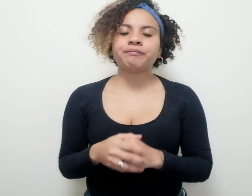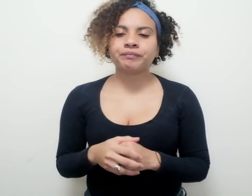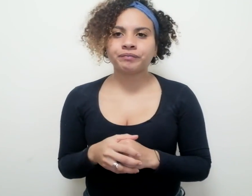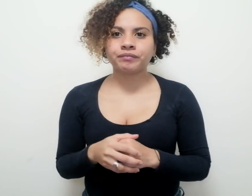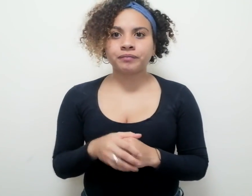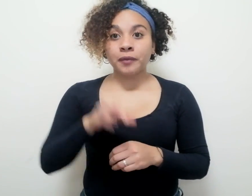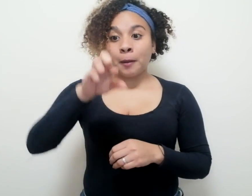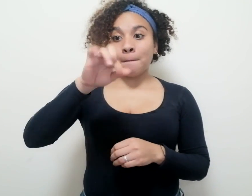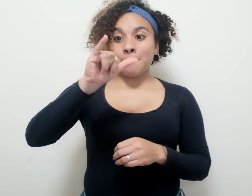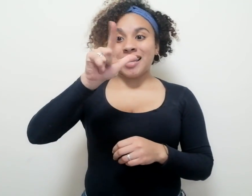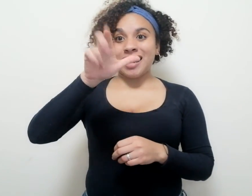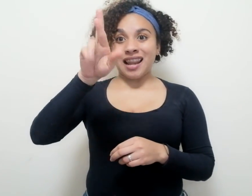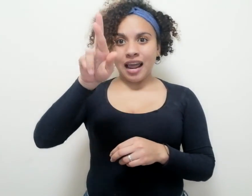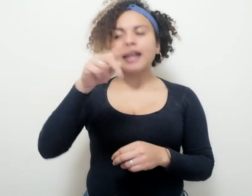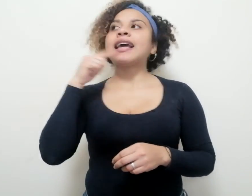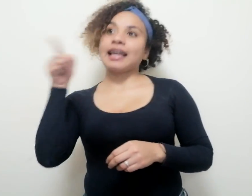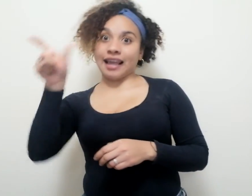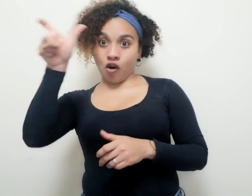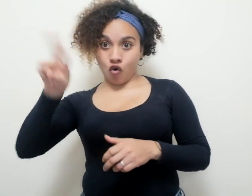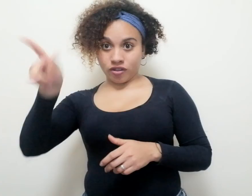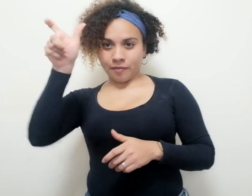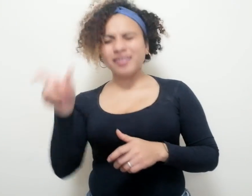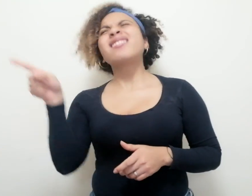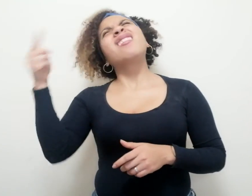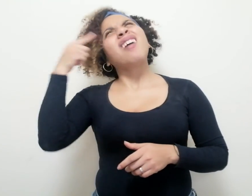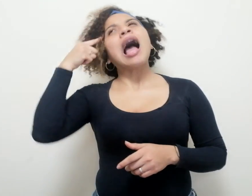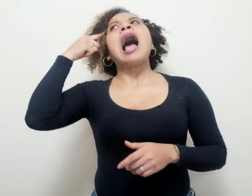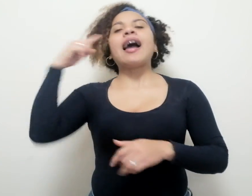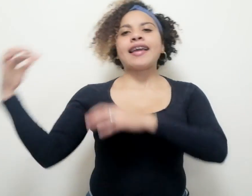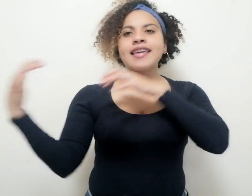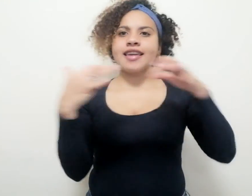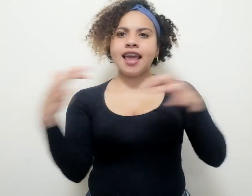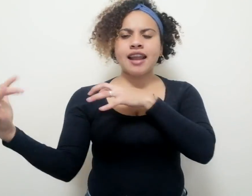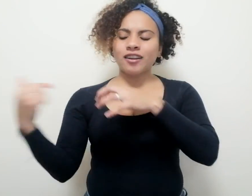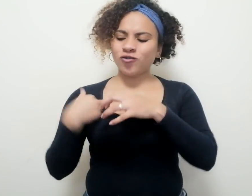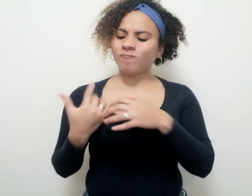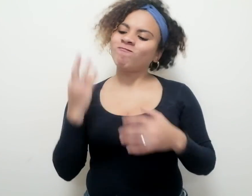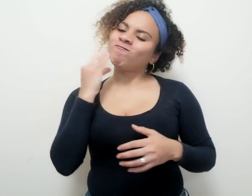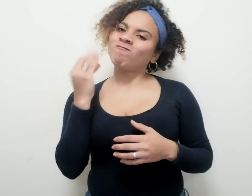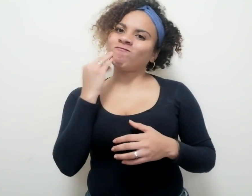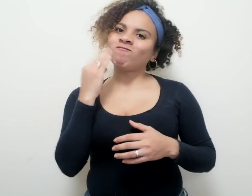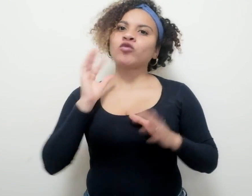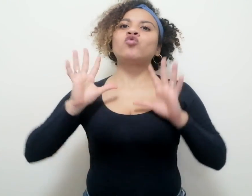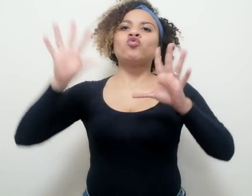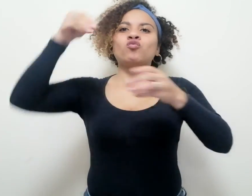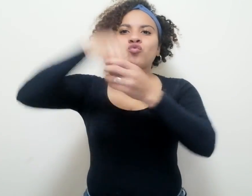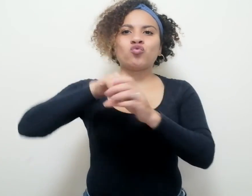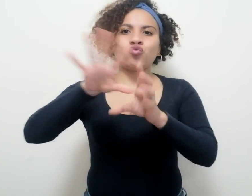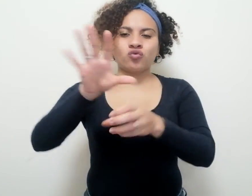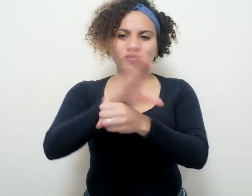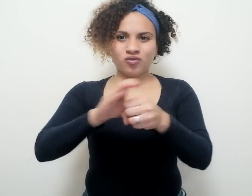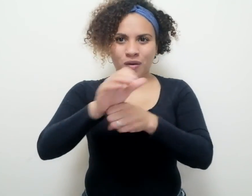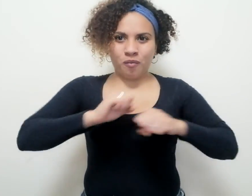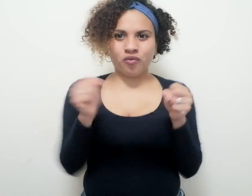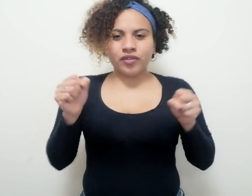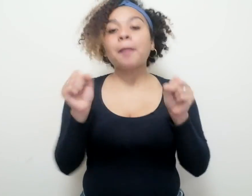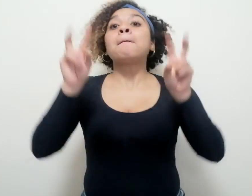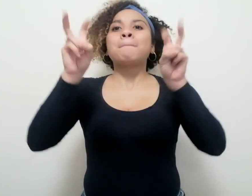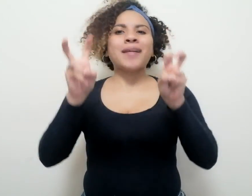Pilar Quintana, por su parte, se ocupa de las guerras que ha vivido la ciudad. El tema es